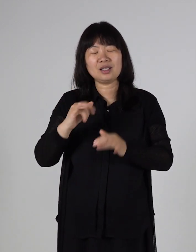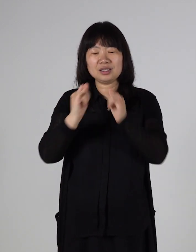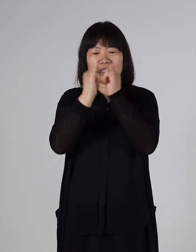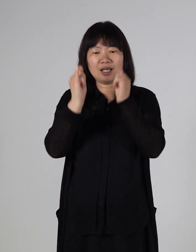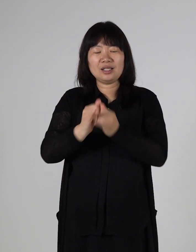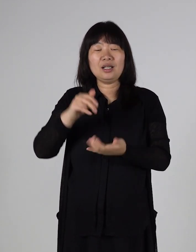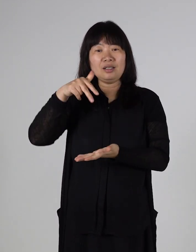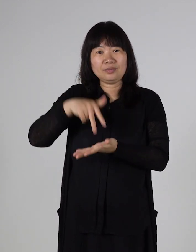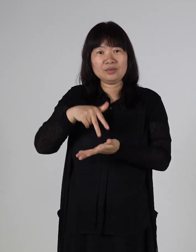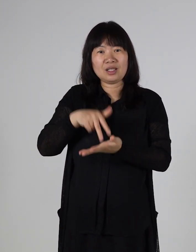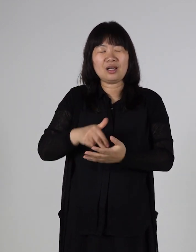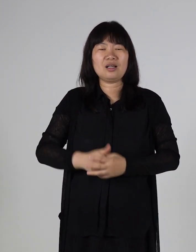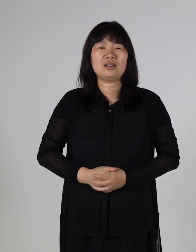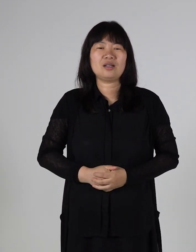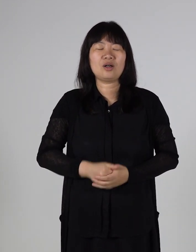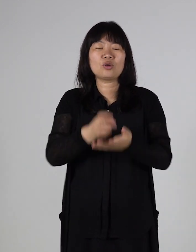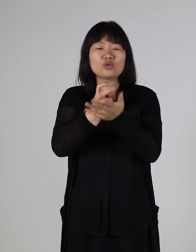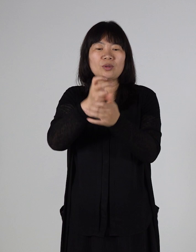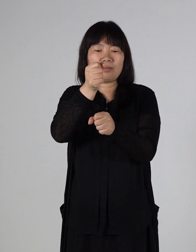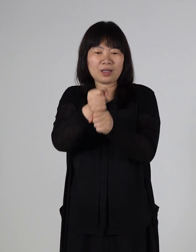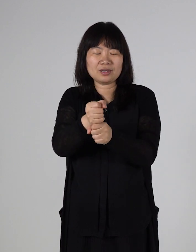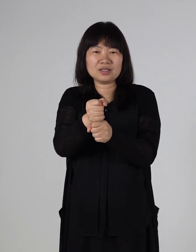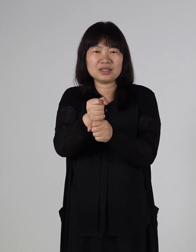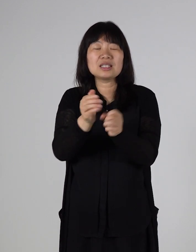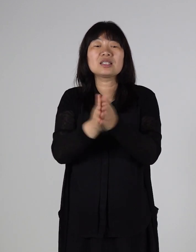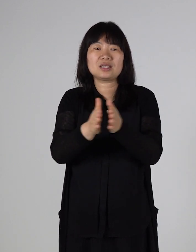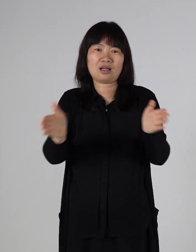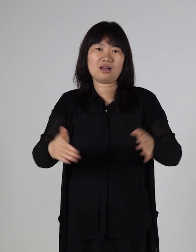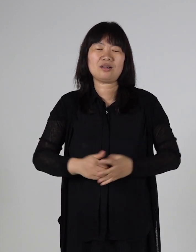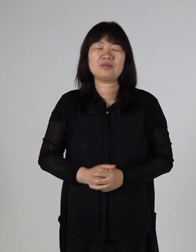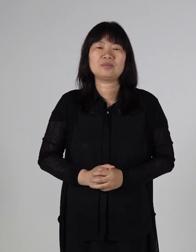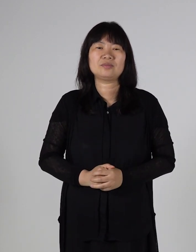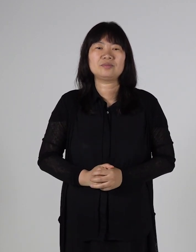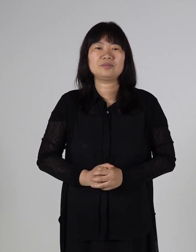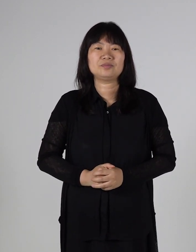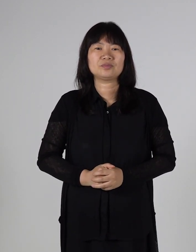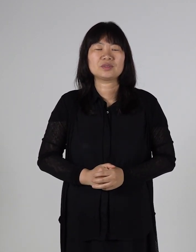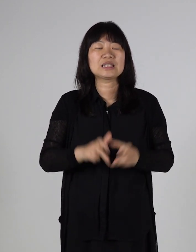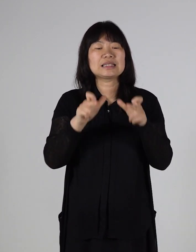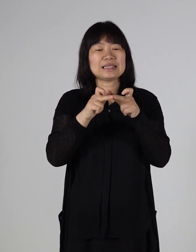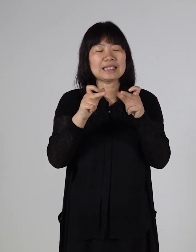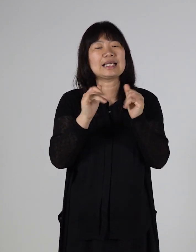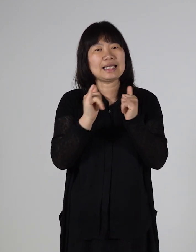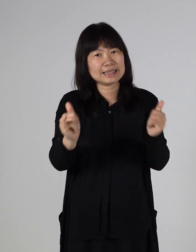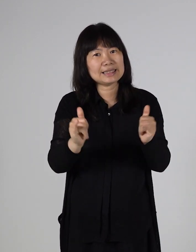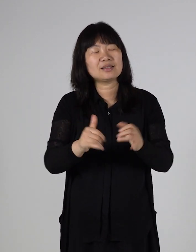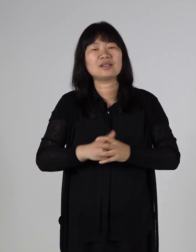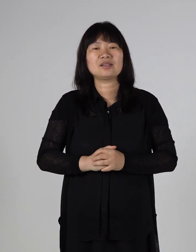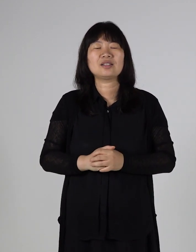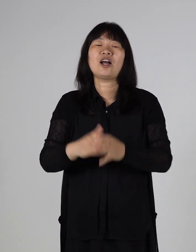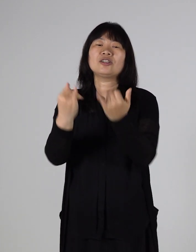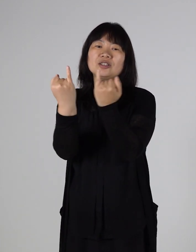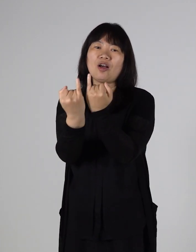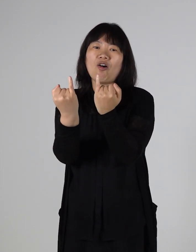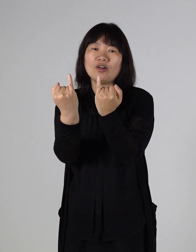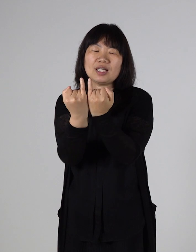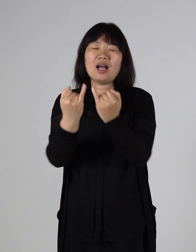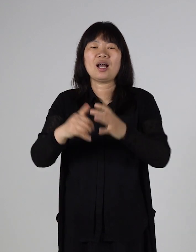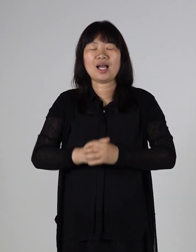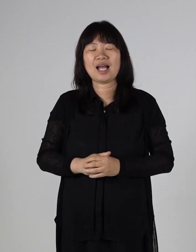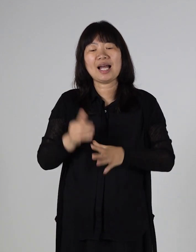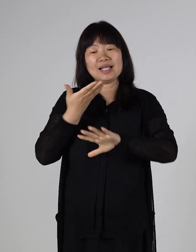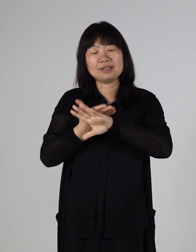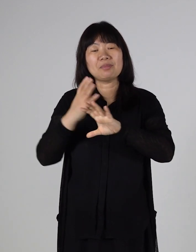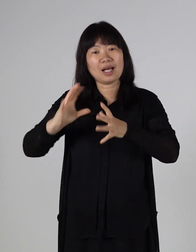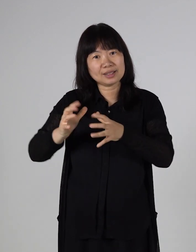사회적으로 규범을 만들고 규정을 만들기 시작했습니다. 장애인, 여자,